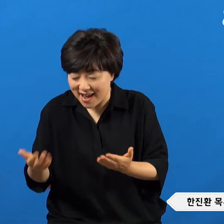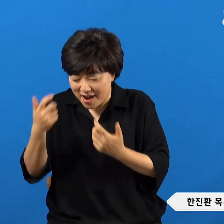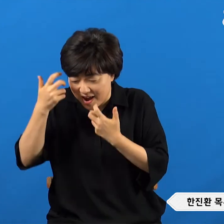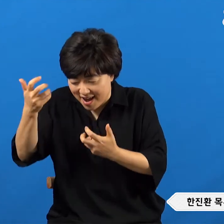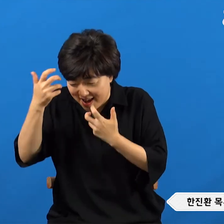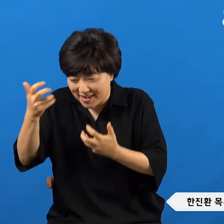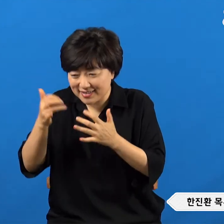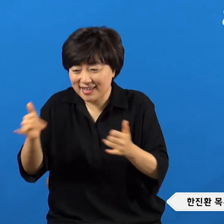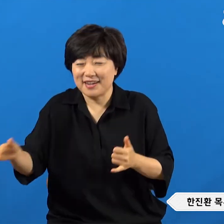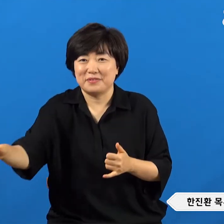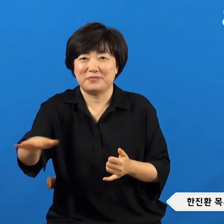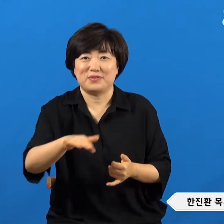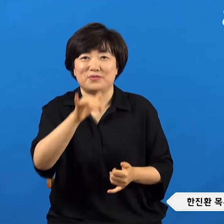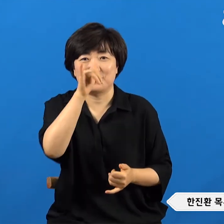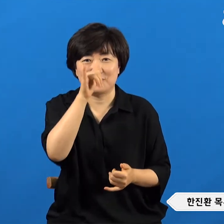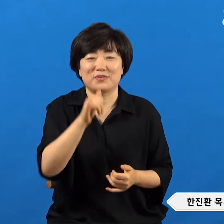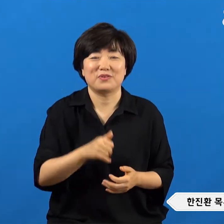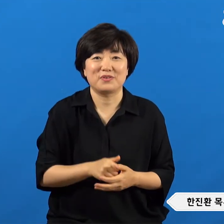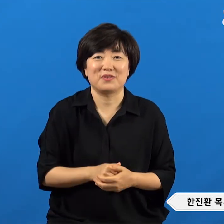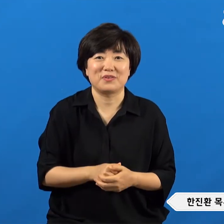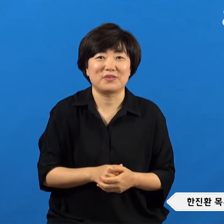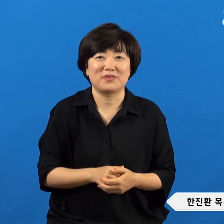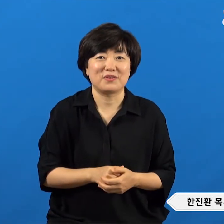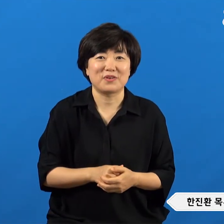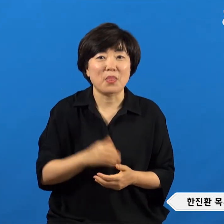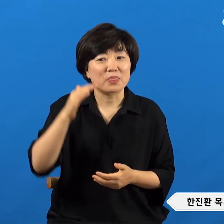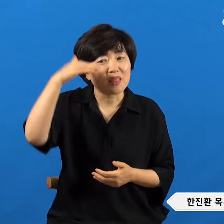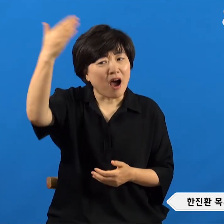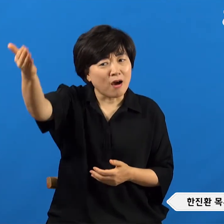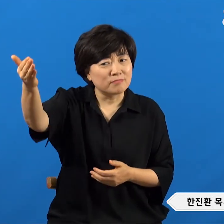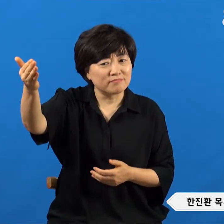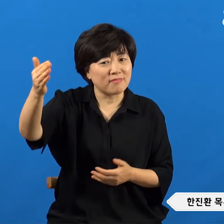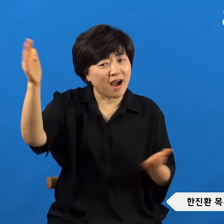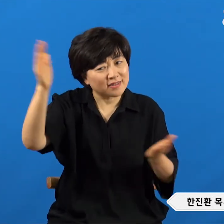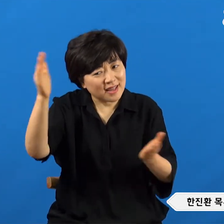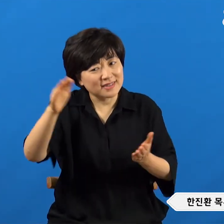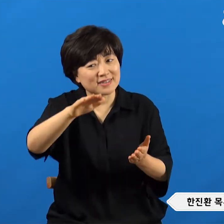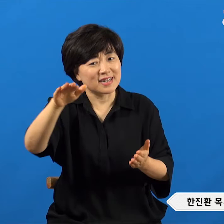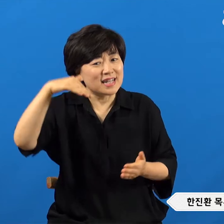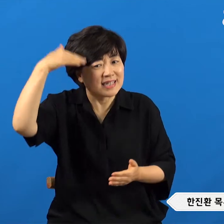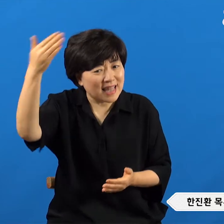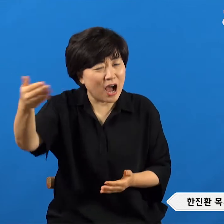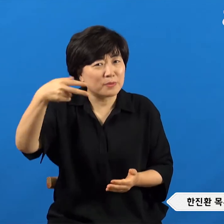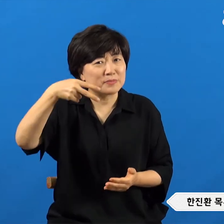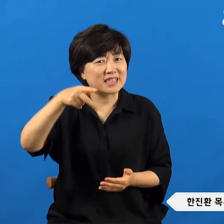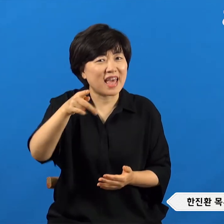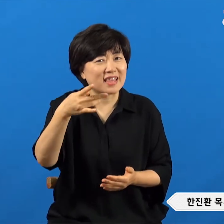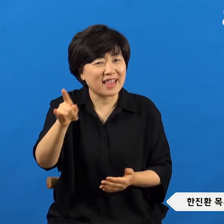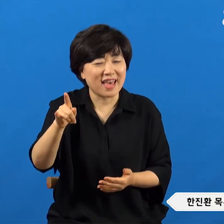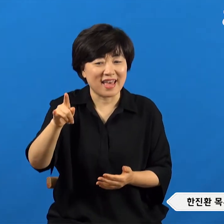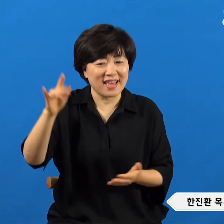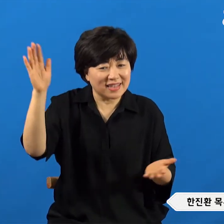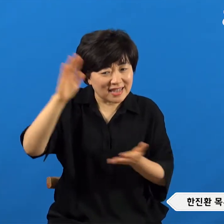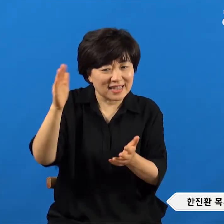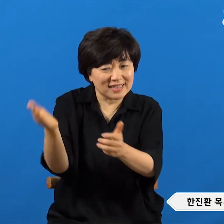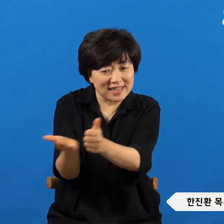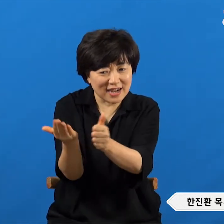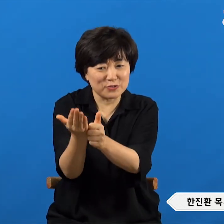열정을 불태우는 사람들도 많습니다. 다음 세대 하면서 다음 세대 양육하는